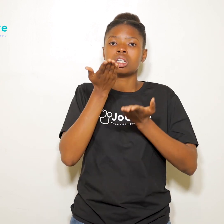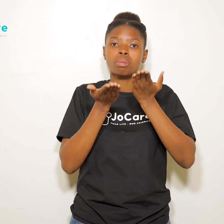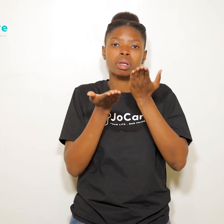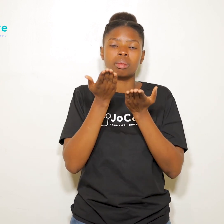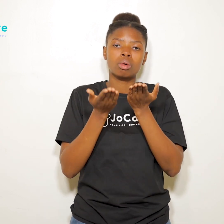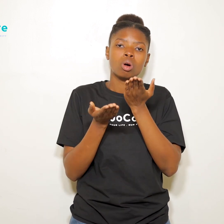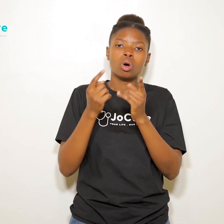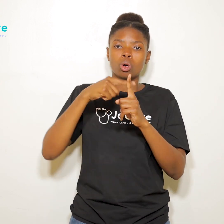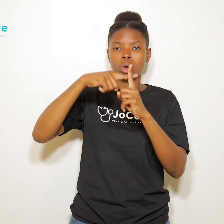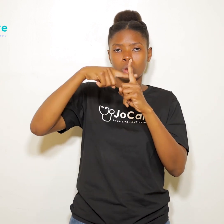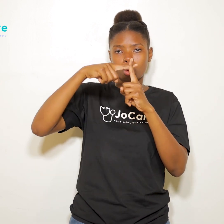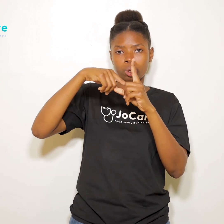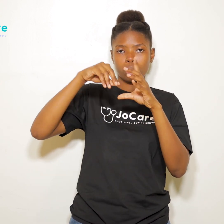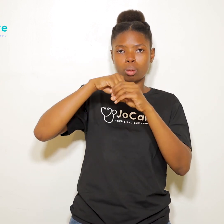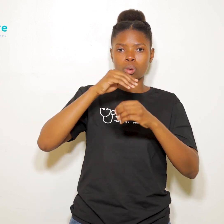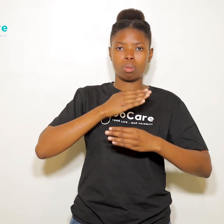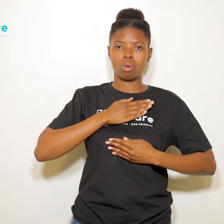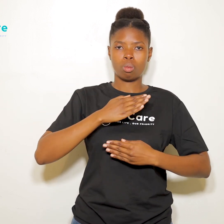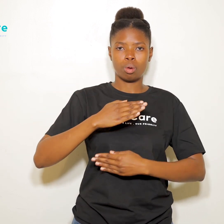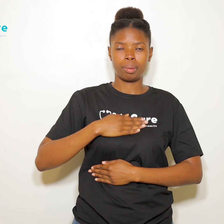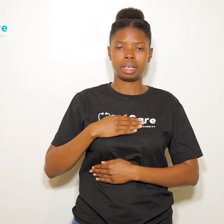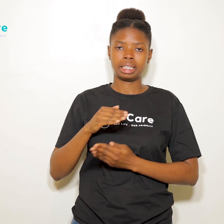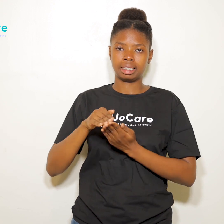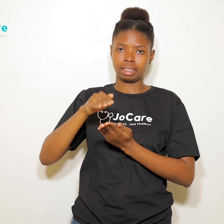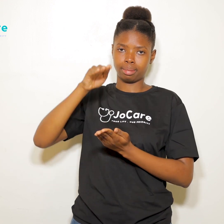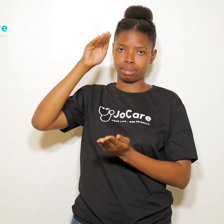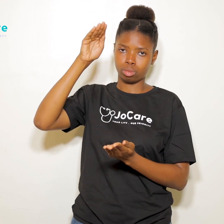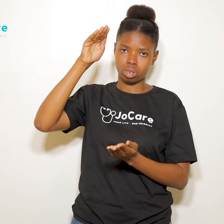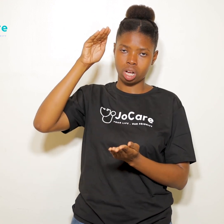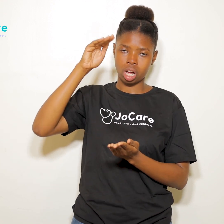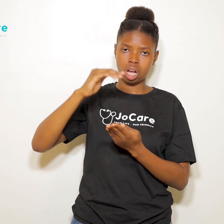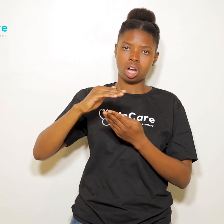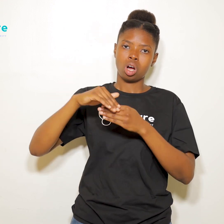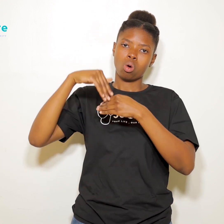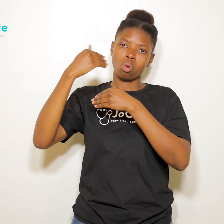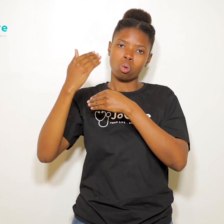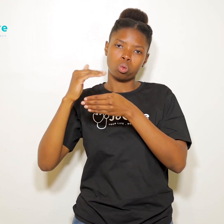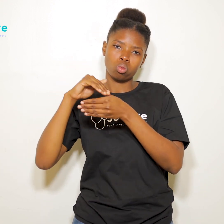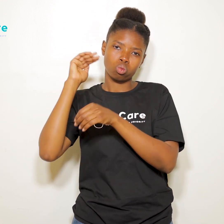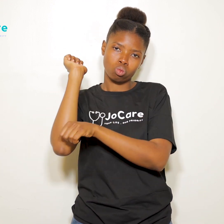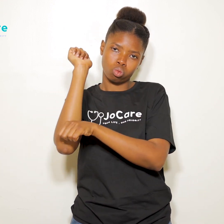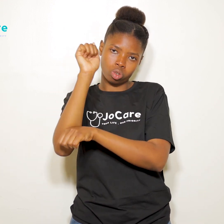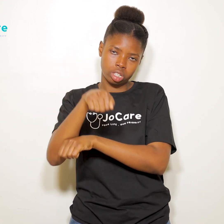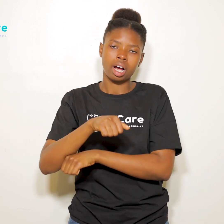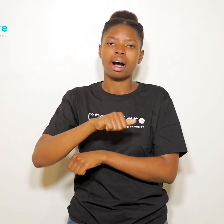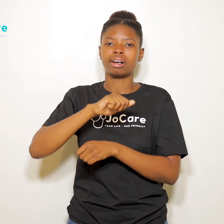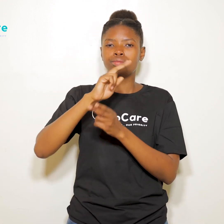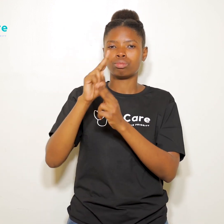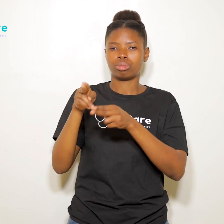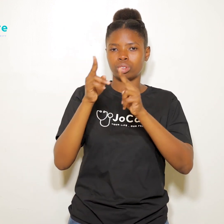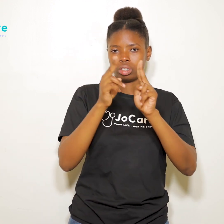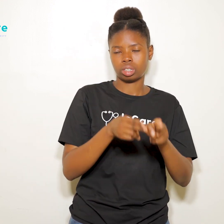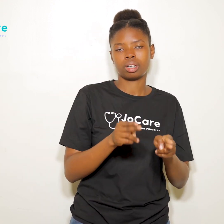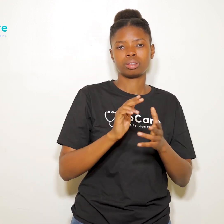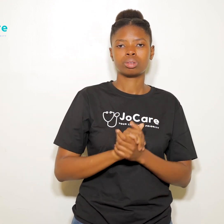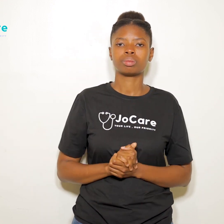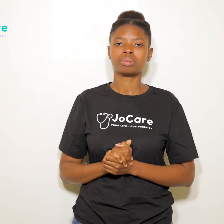kizamuka kikaba cyajya hejuru y'icyo yarasanganywe mu minsi ye isanzwe itari muri icyo gihe cya